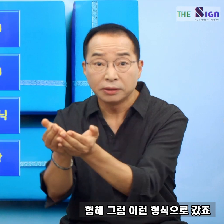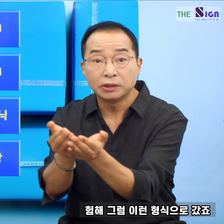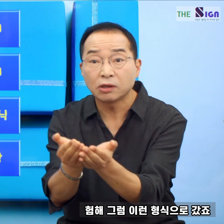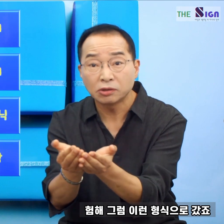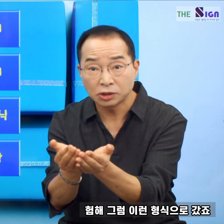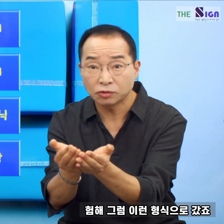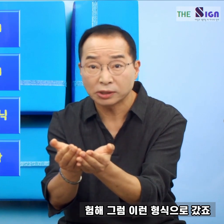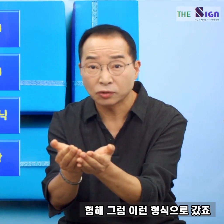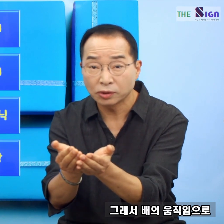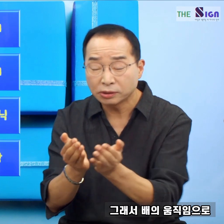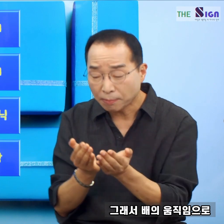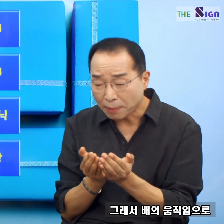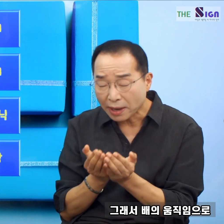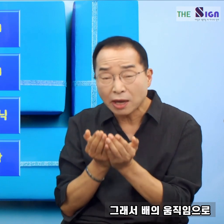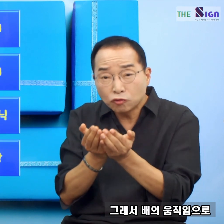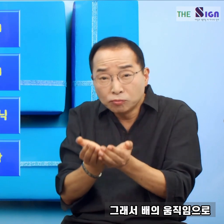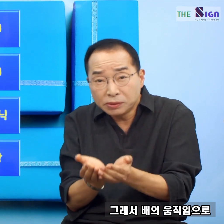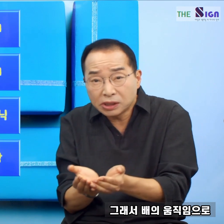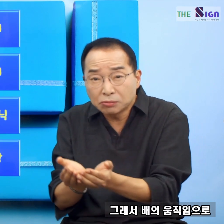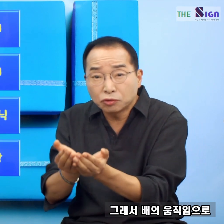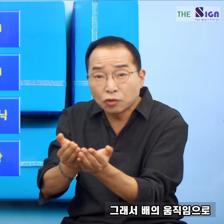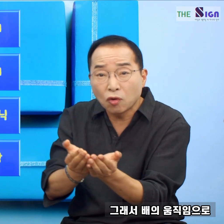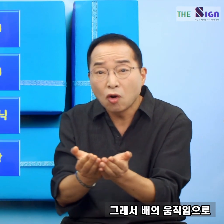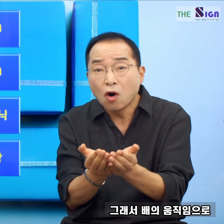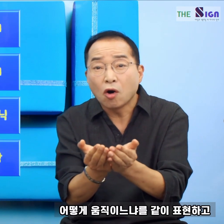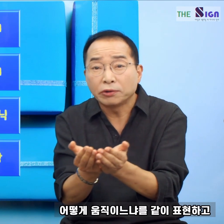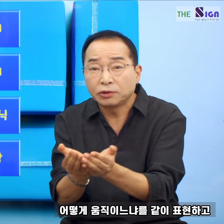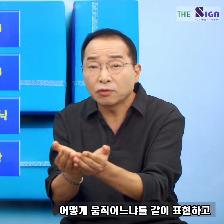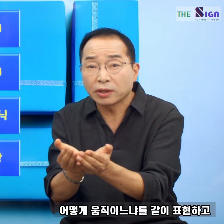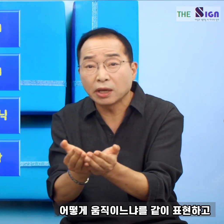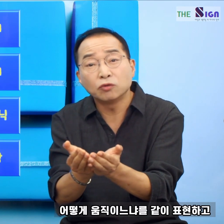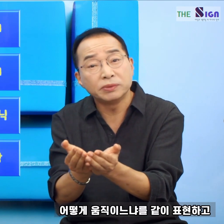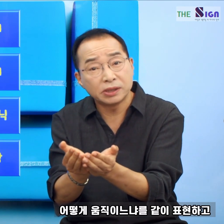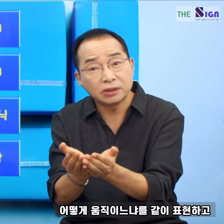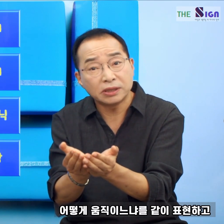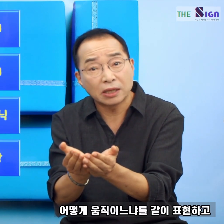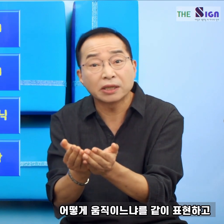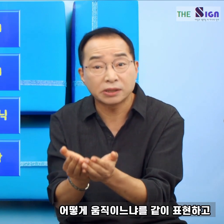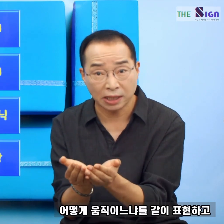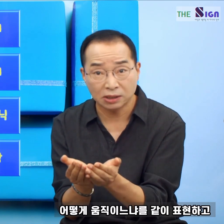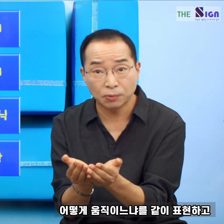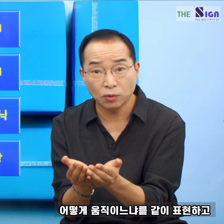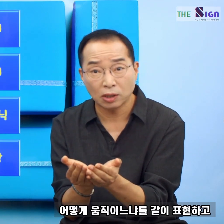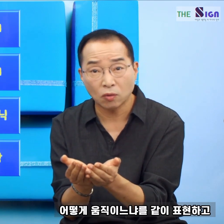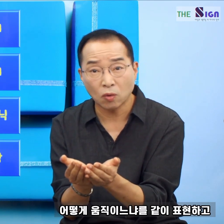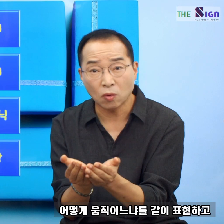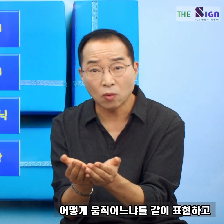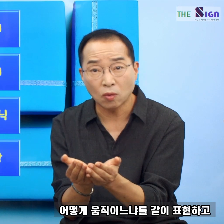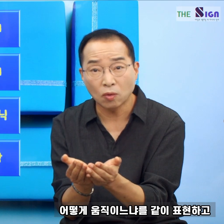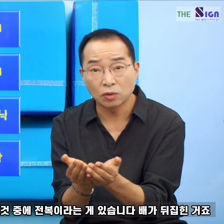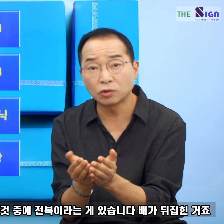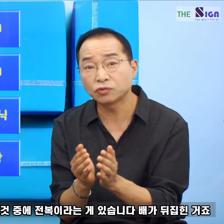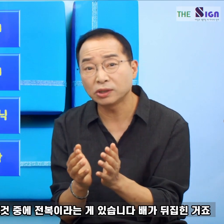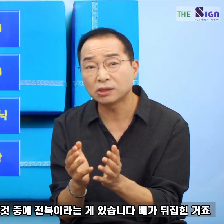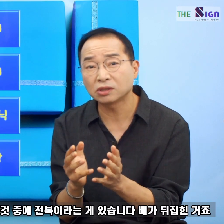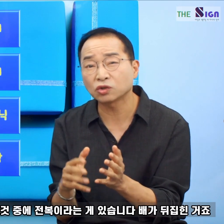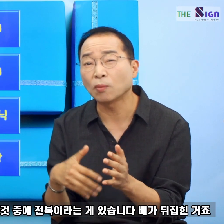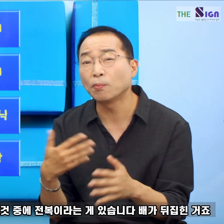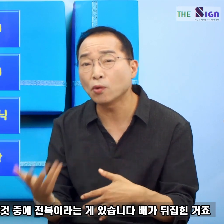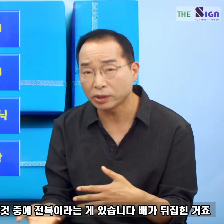이런 형식으로 가죠. 그래서 배의 움직임으로 어떻게 움직이느냐를 이제 같이 표현하고, 그것 중에 이제 전복이라는